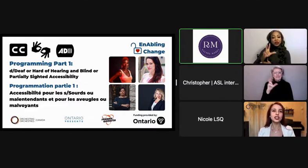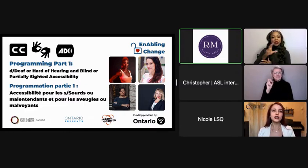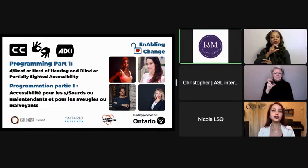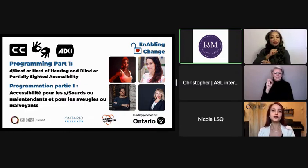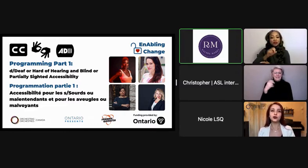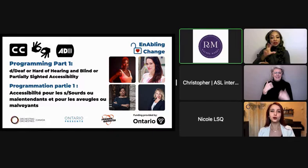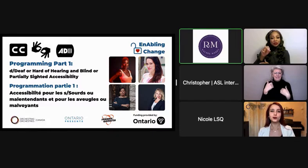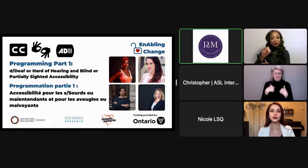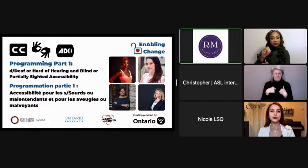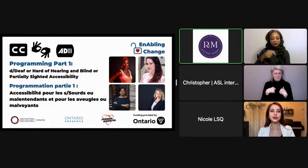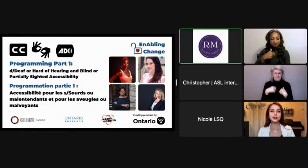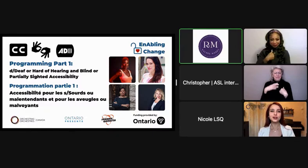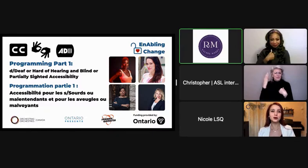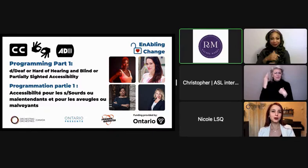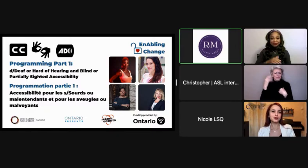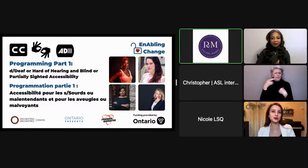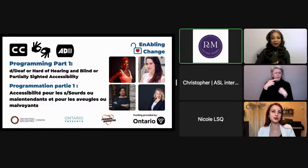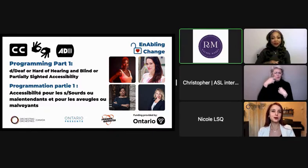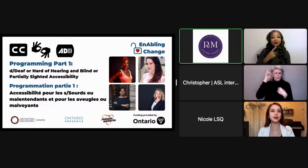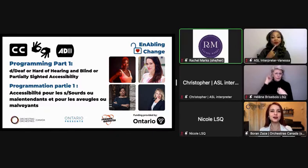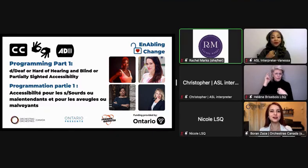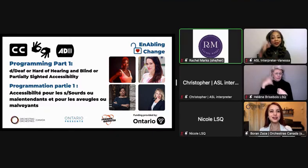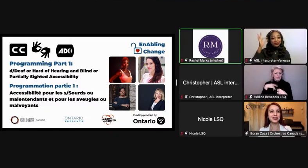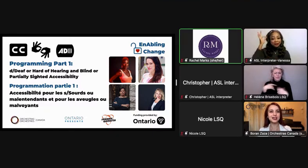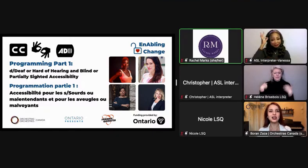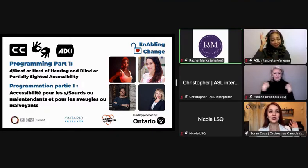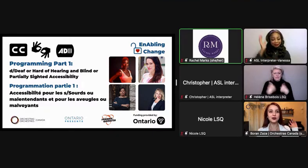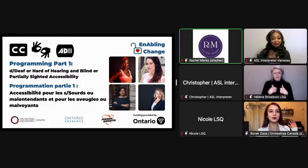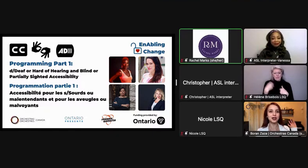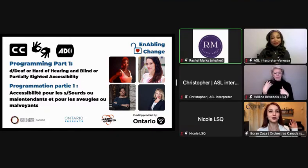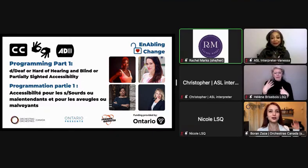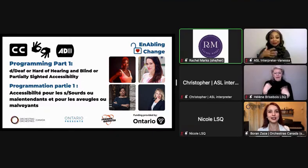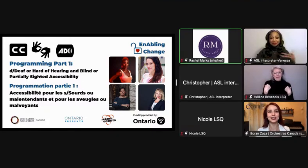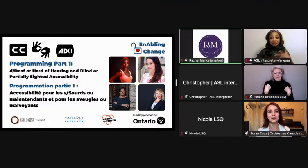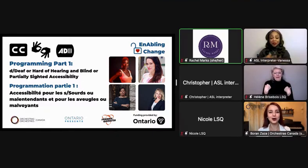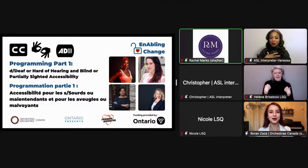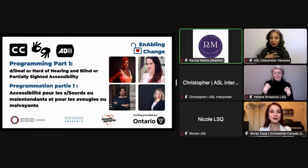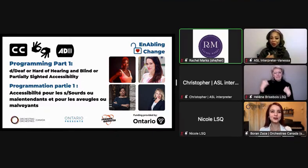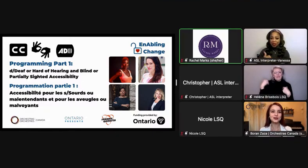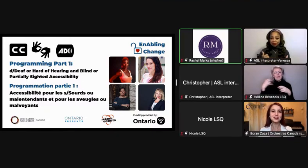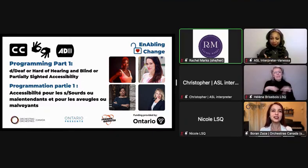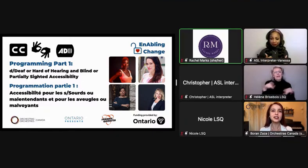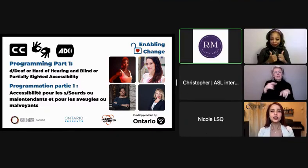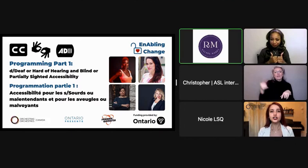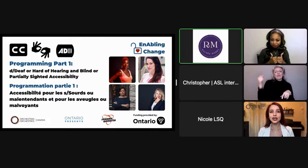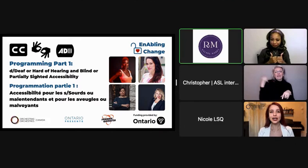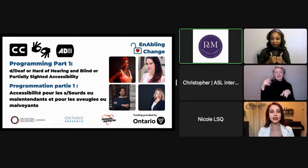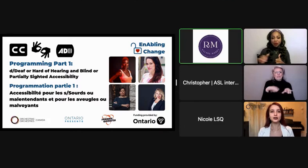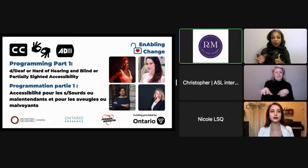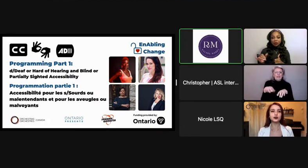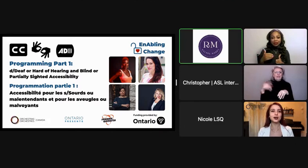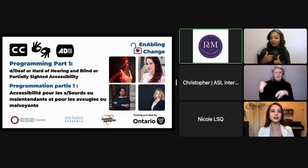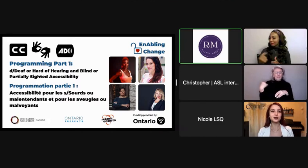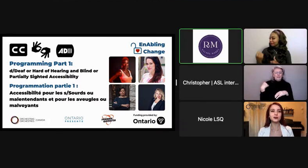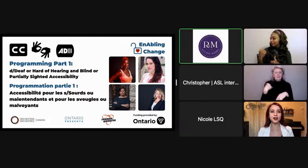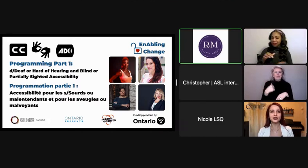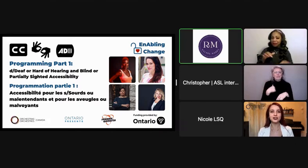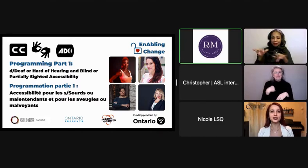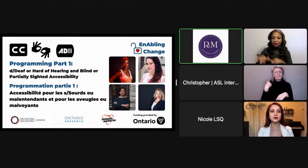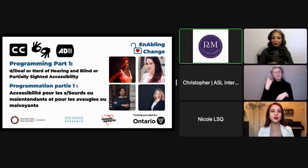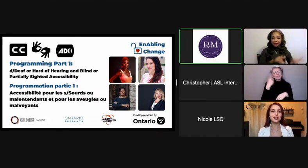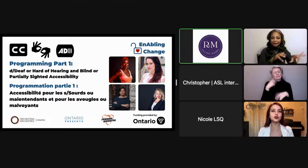j'ai les cheveux roux et je porte un veston blanc et il y a un piano derrière moi. J'ai l'air d'une personne